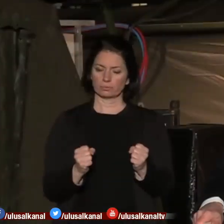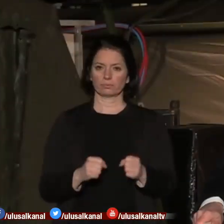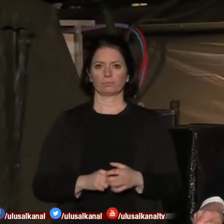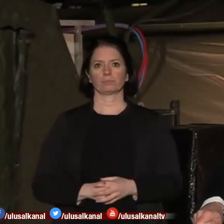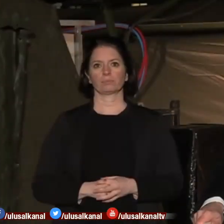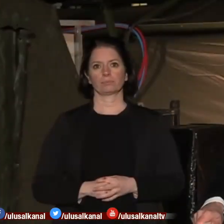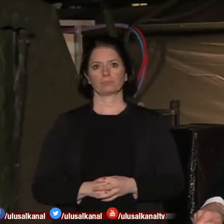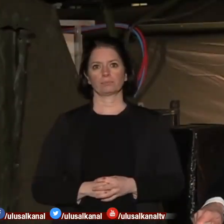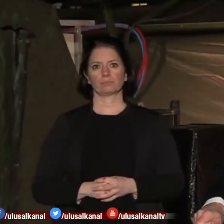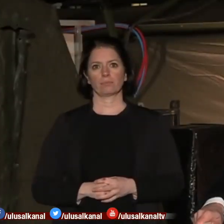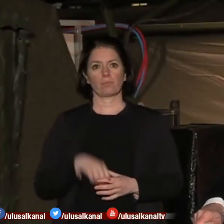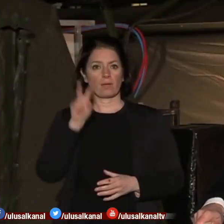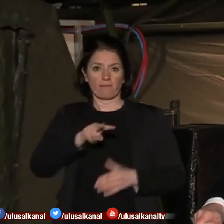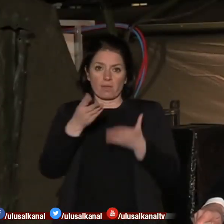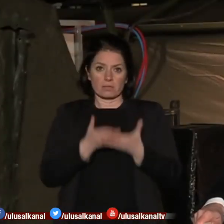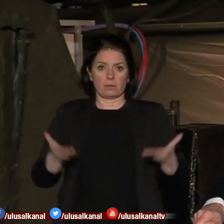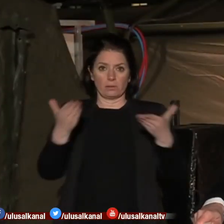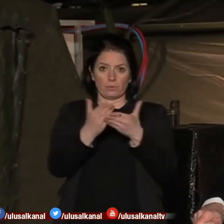mi